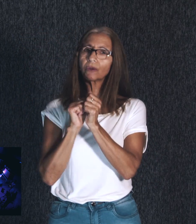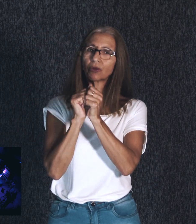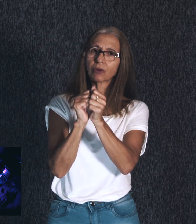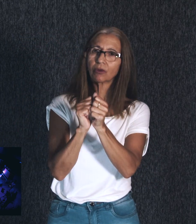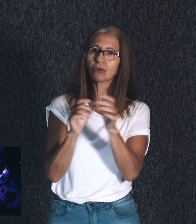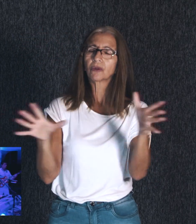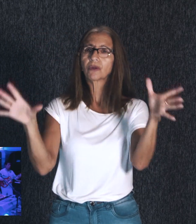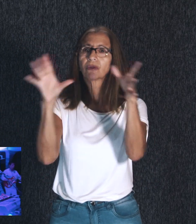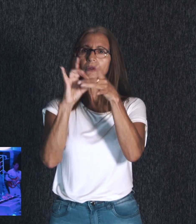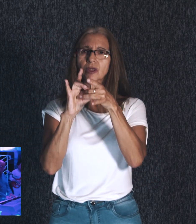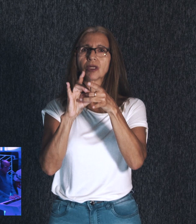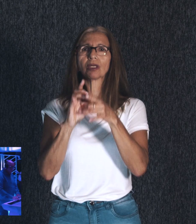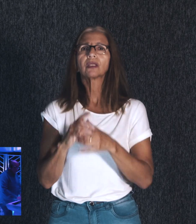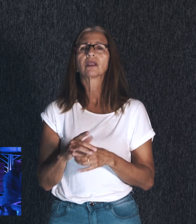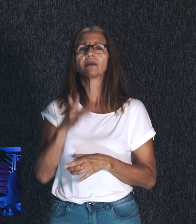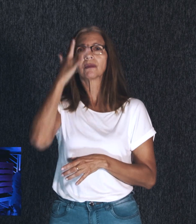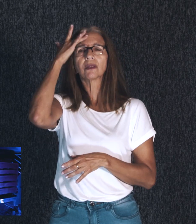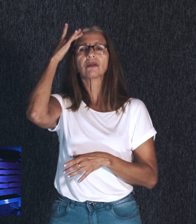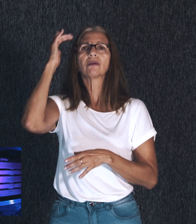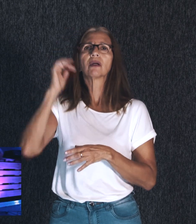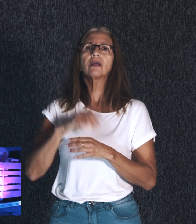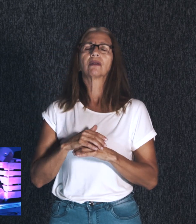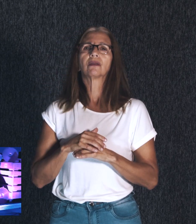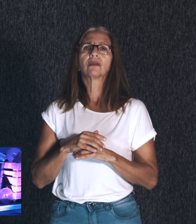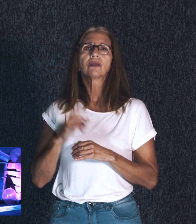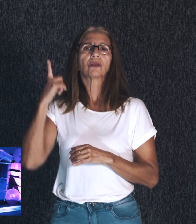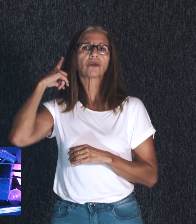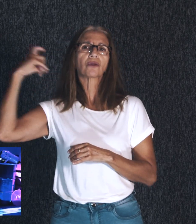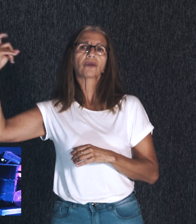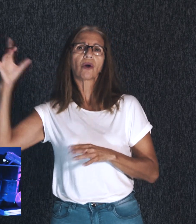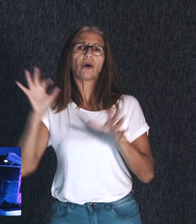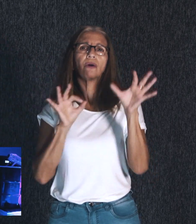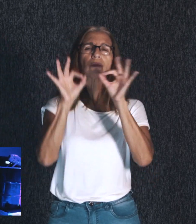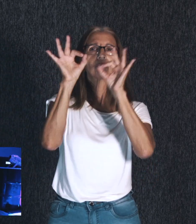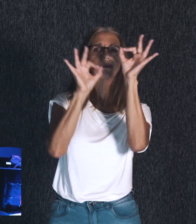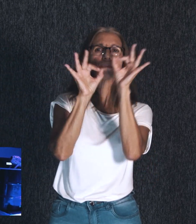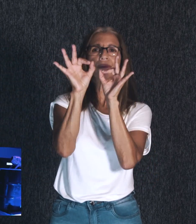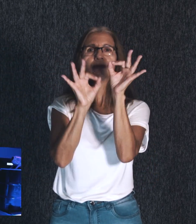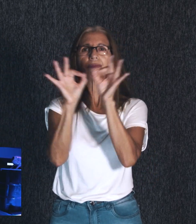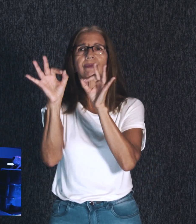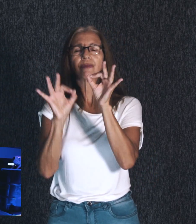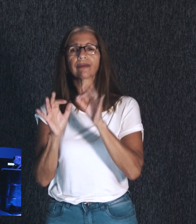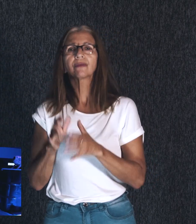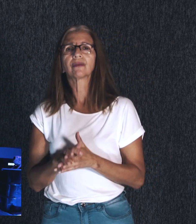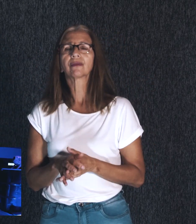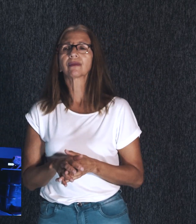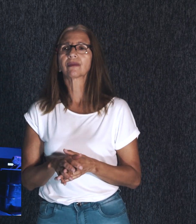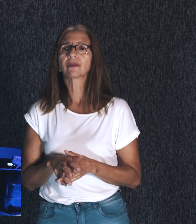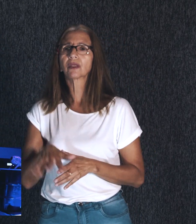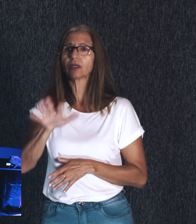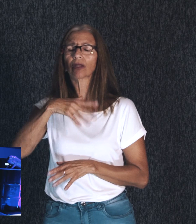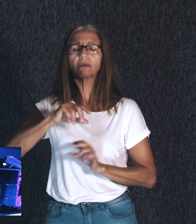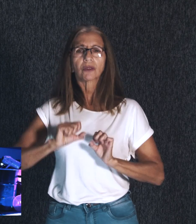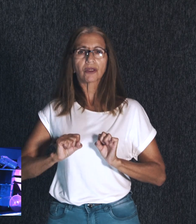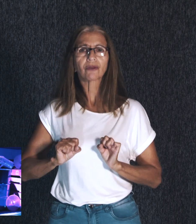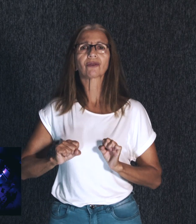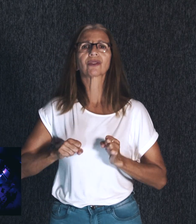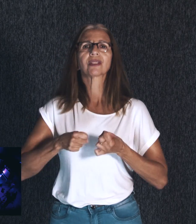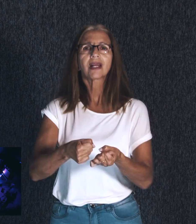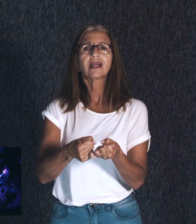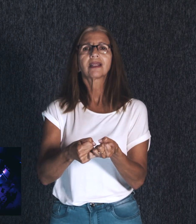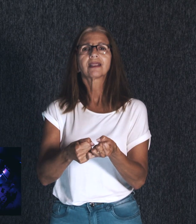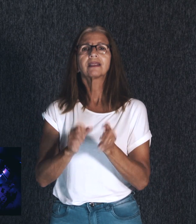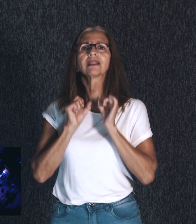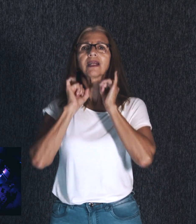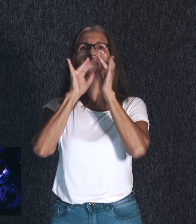estarmos juntos. A equipe técnica lá em cima. Aí toda a turma, todo o time aqui engajado. Estamos aqui para